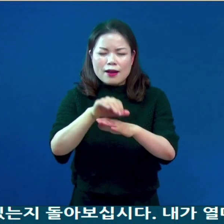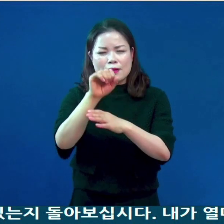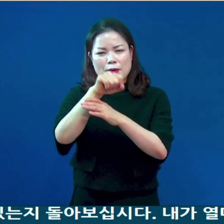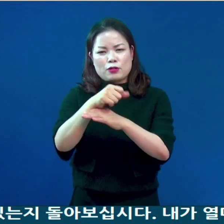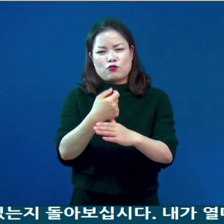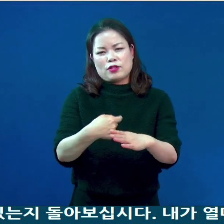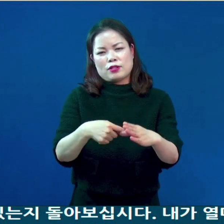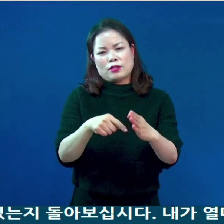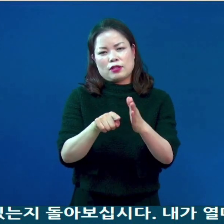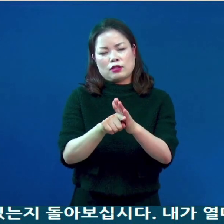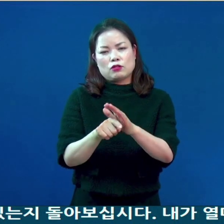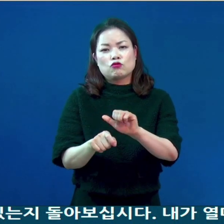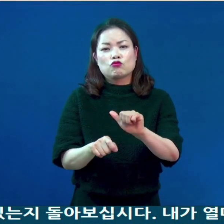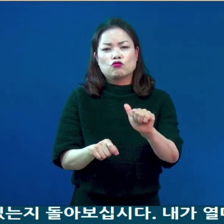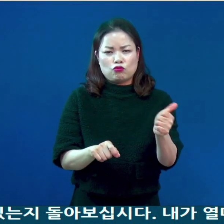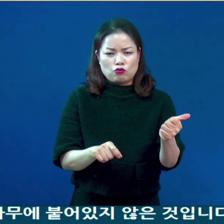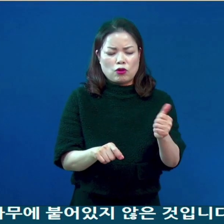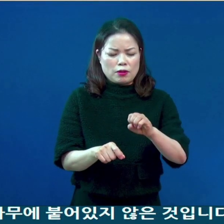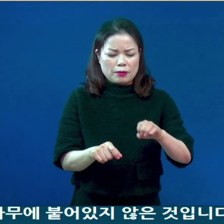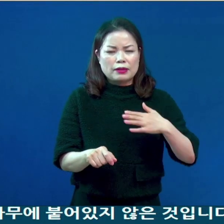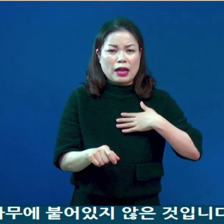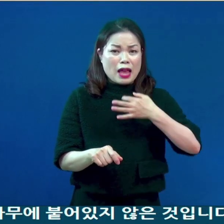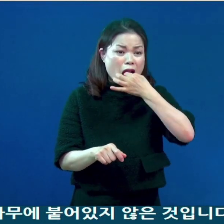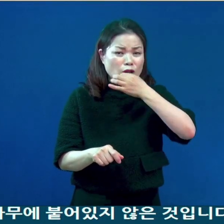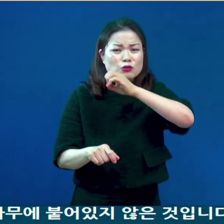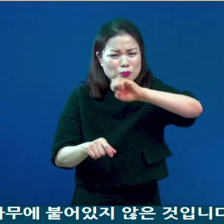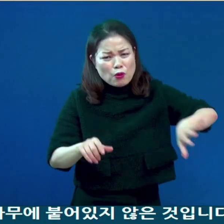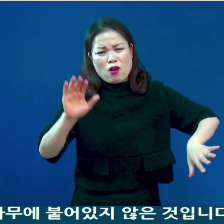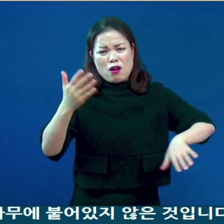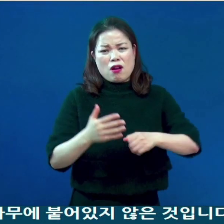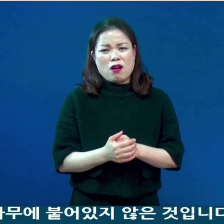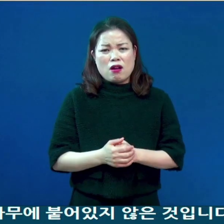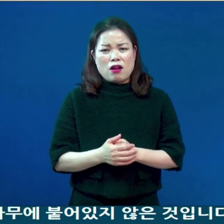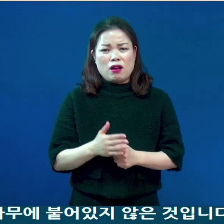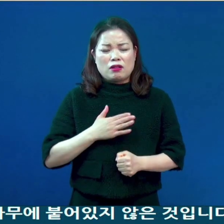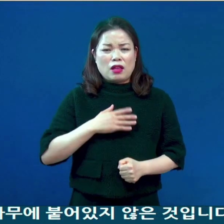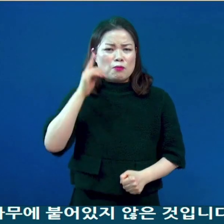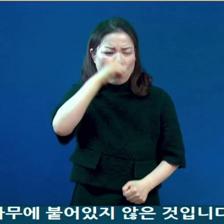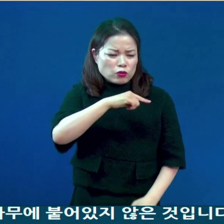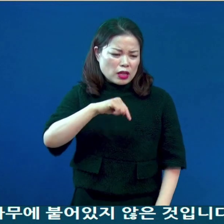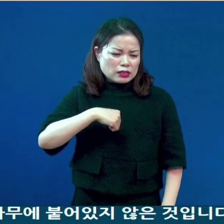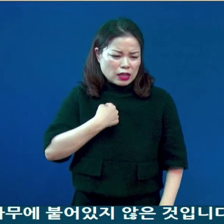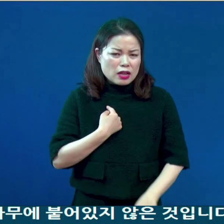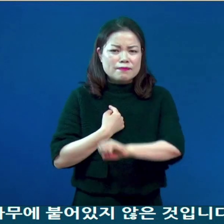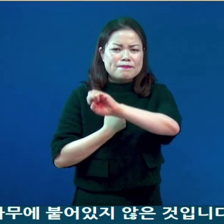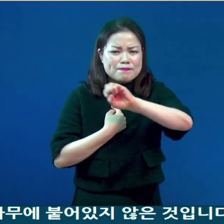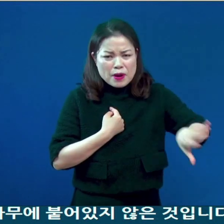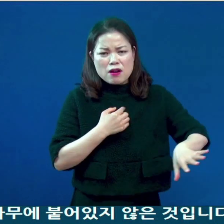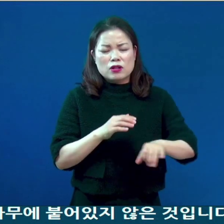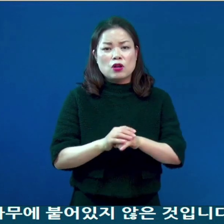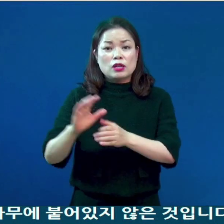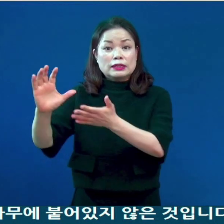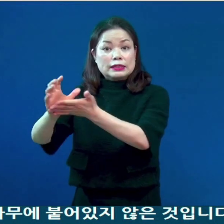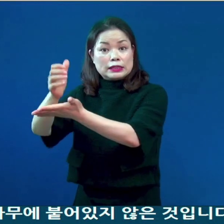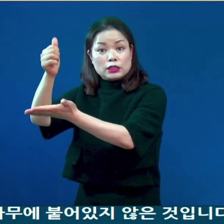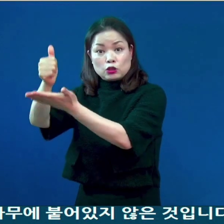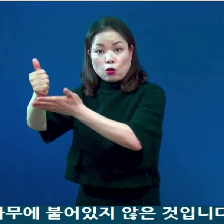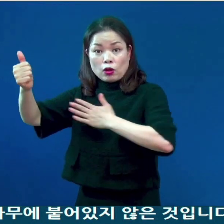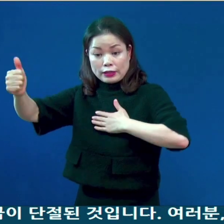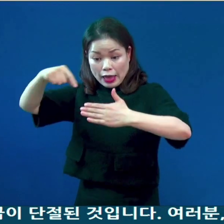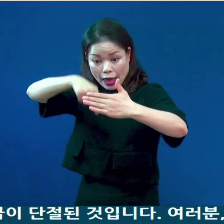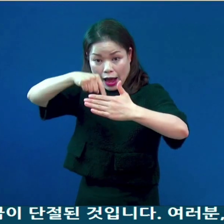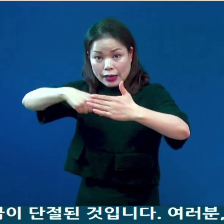맺으려면 죽어야 한다는 겁니다. 나의 욕심, 나의 못된 자아가 죽고 그리스도가 내